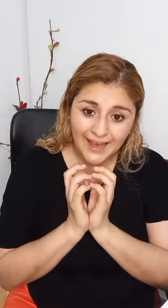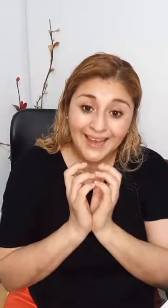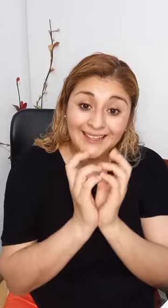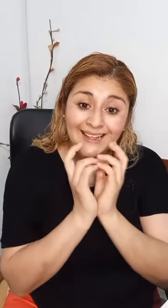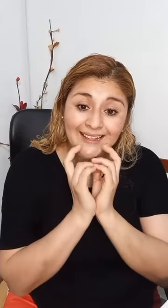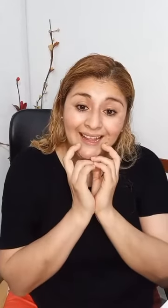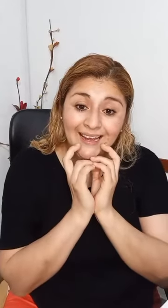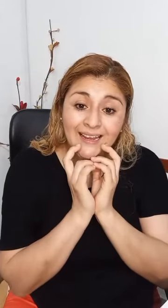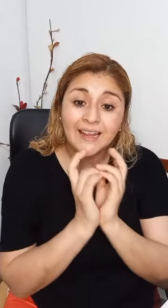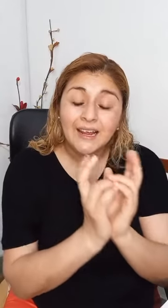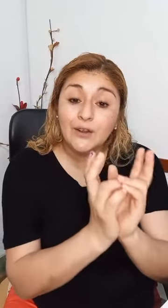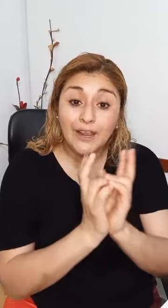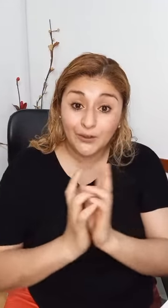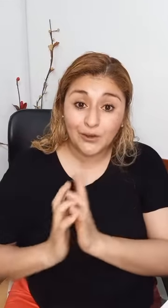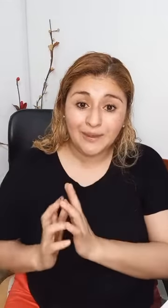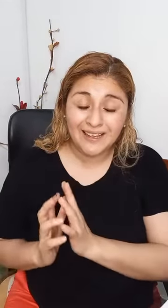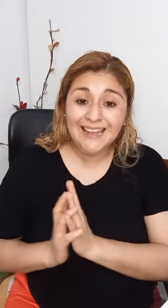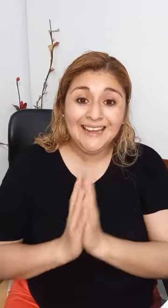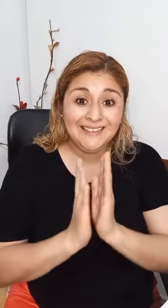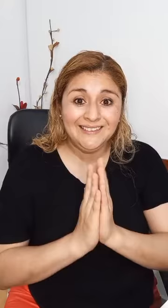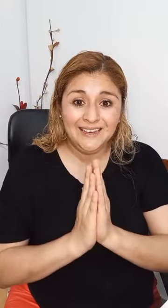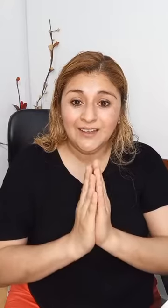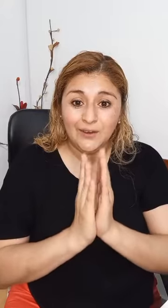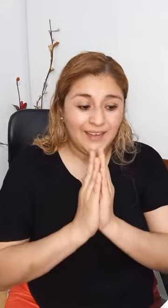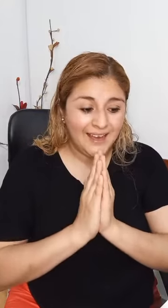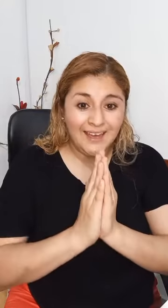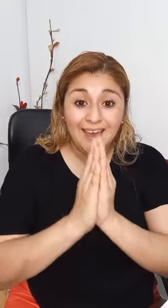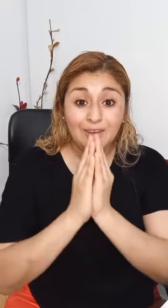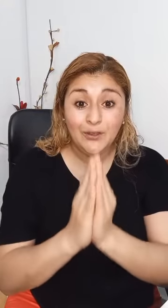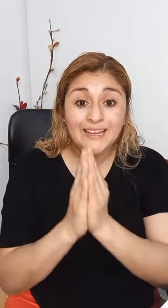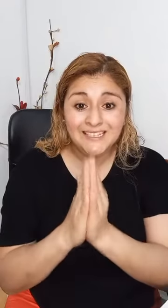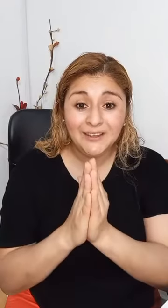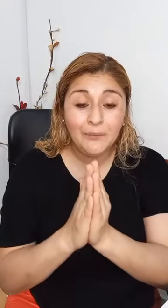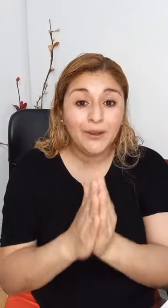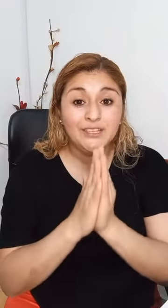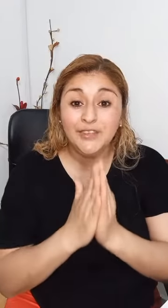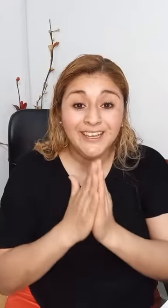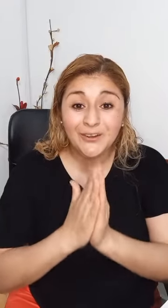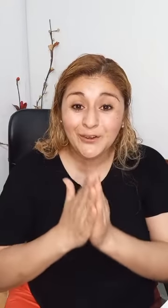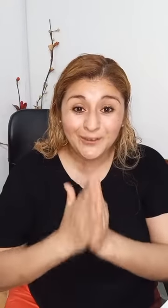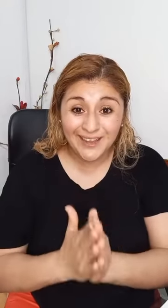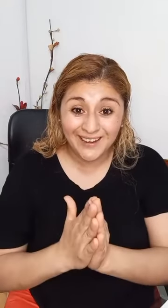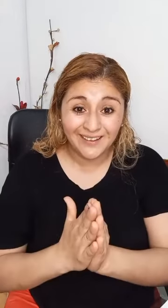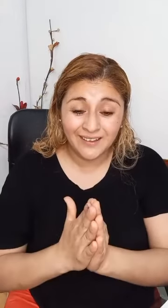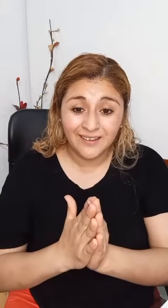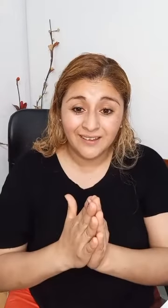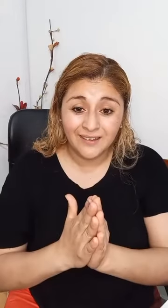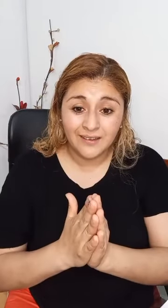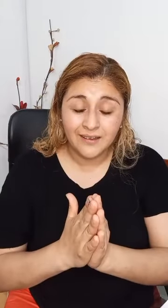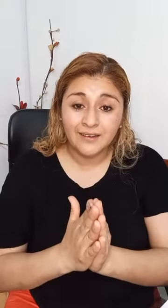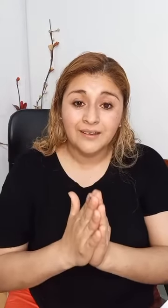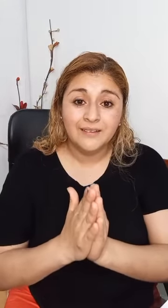a entender lo que el otro me quiere decir. o sea, estoy leyendo porque yo te quiero conocer.